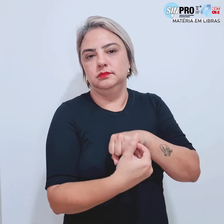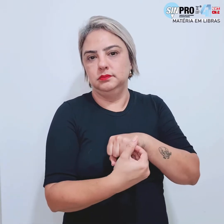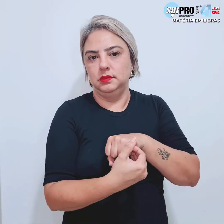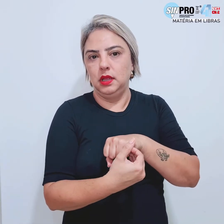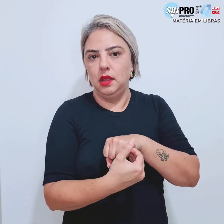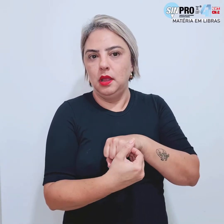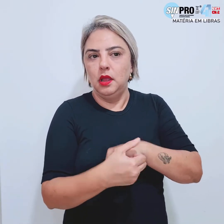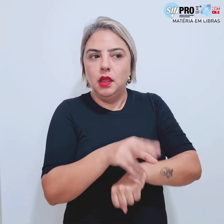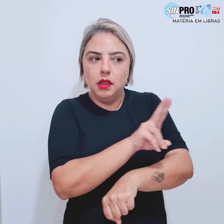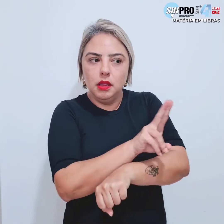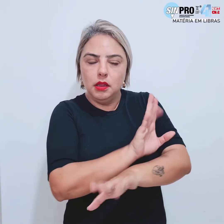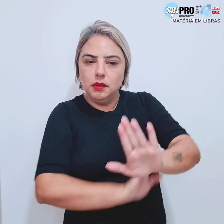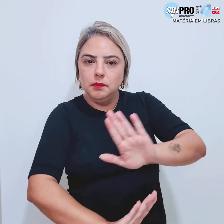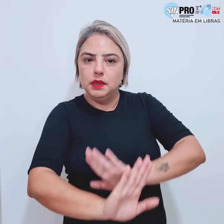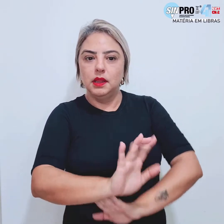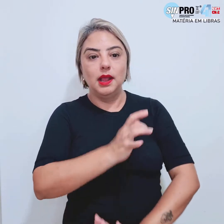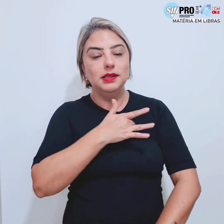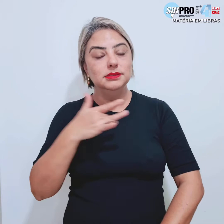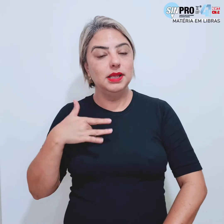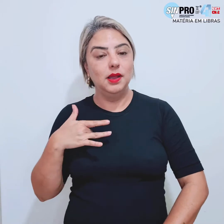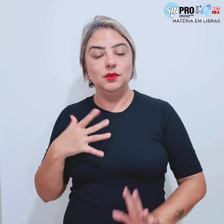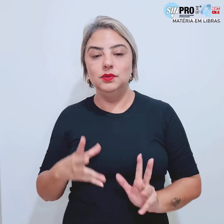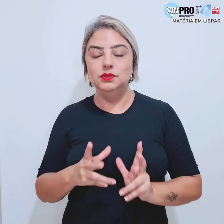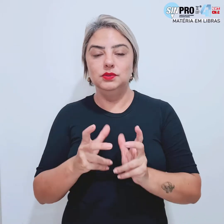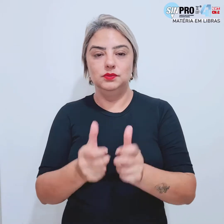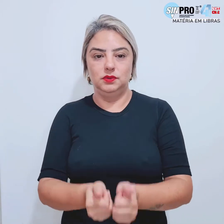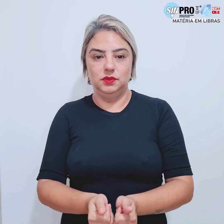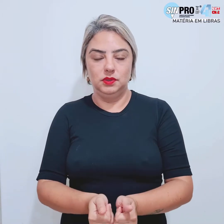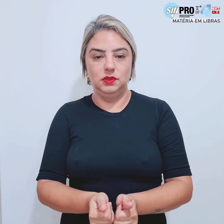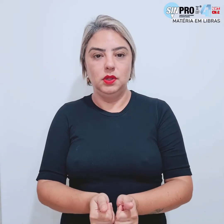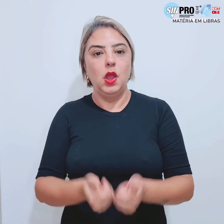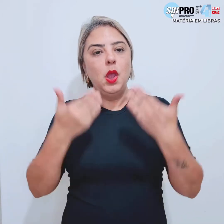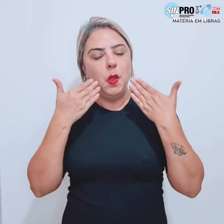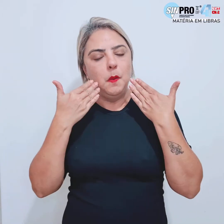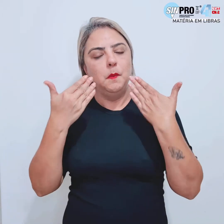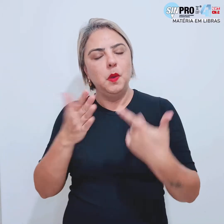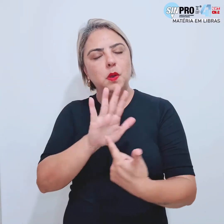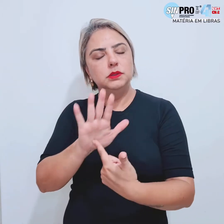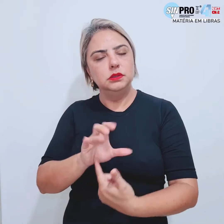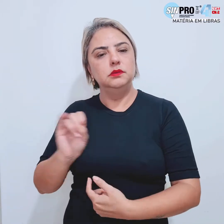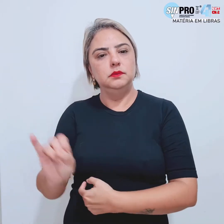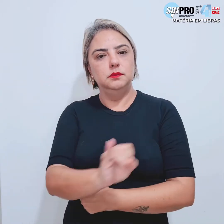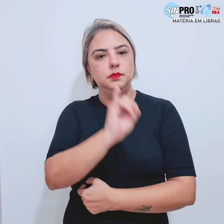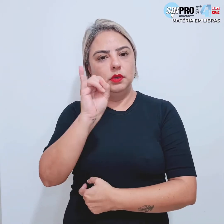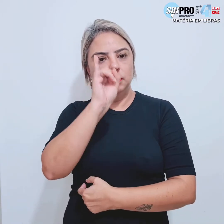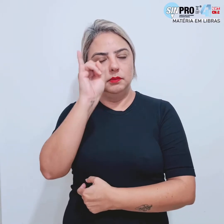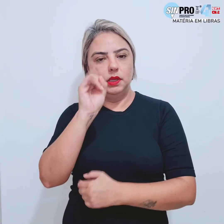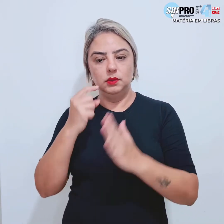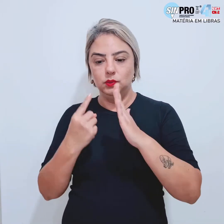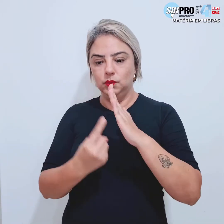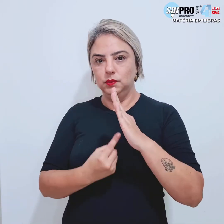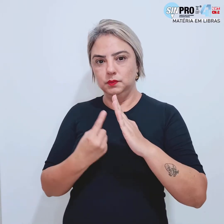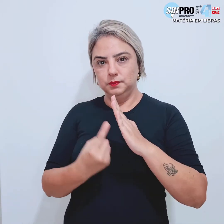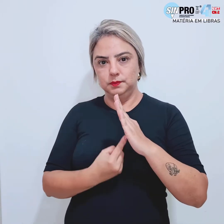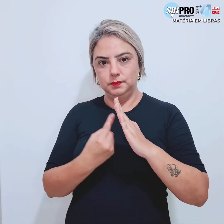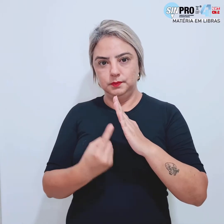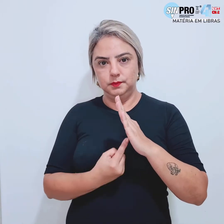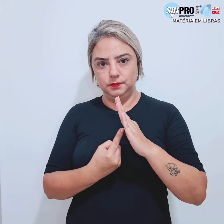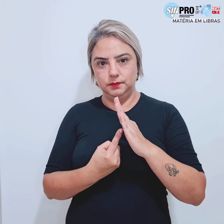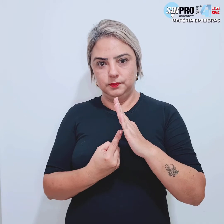e preservar a saúde de todos, mostrando a importância do isolamento social,